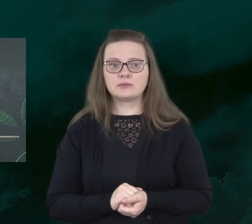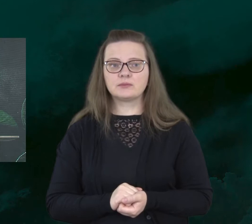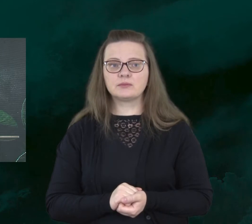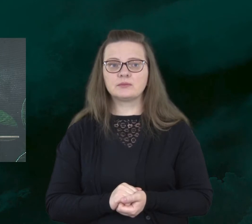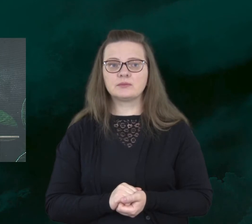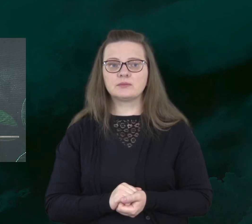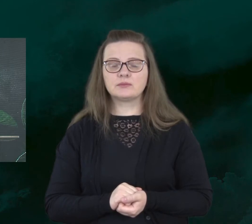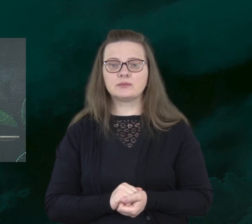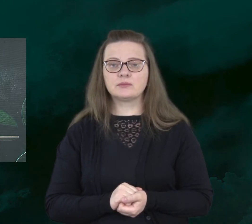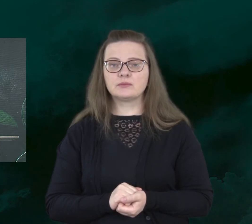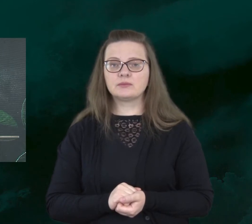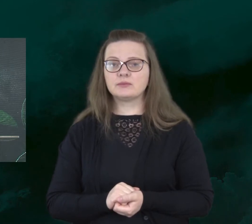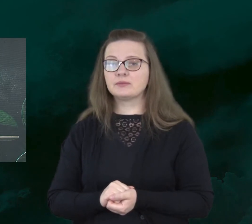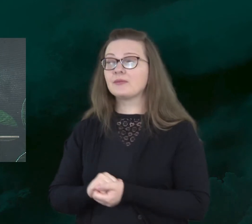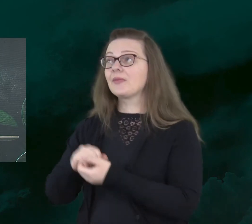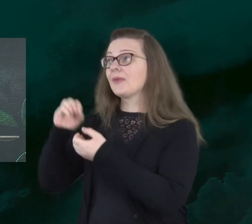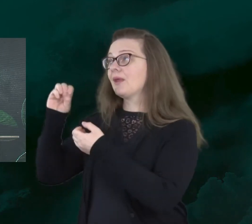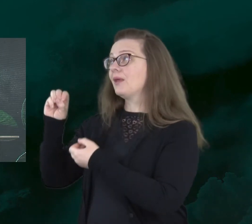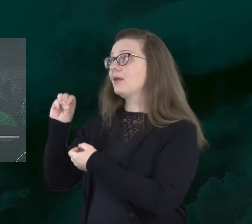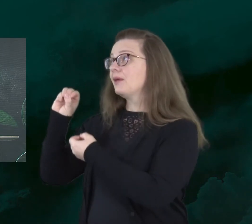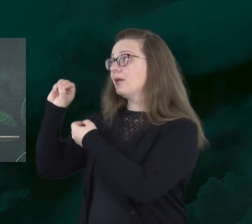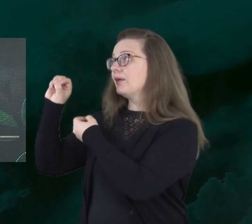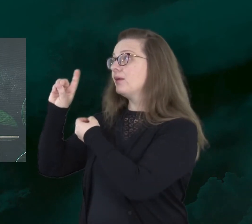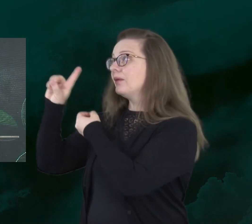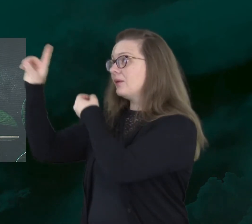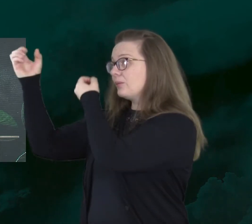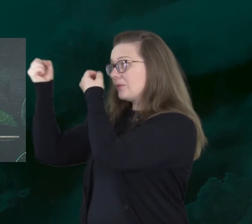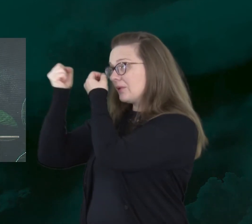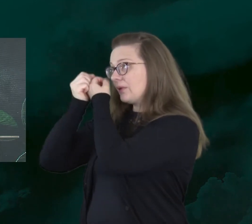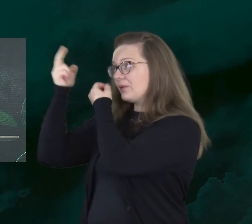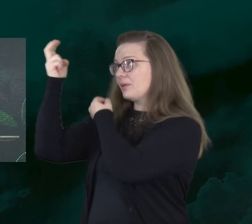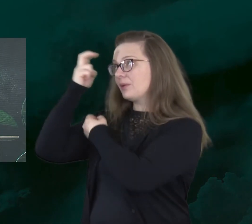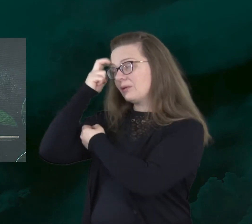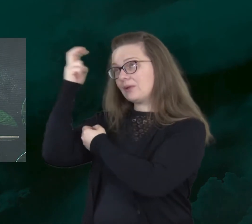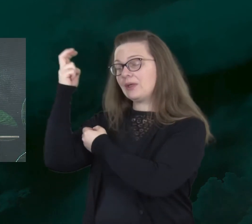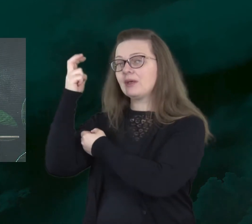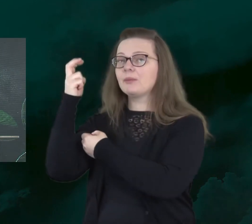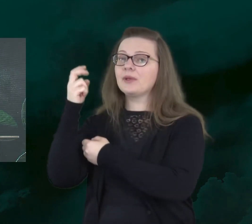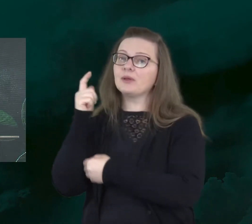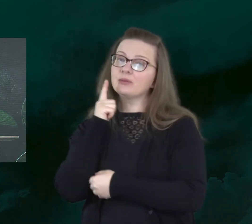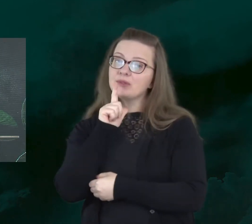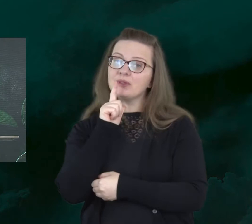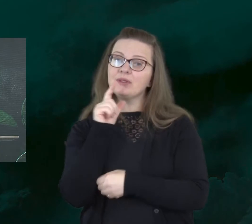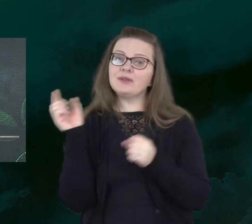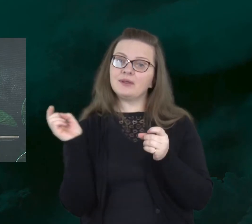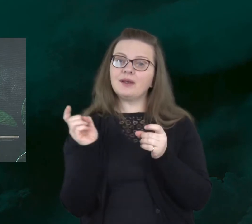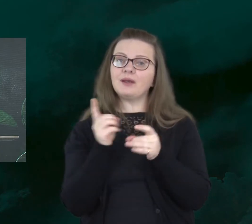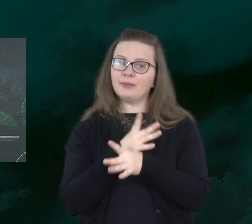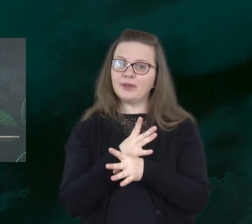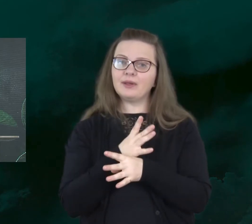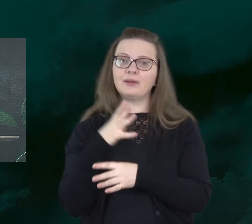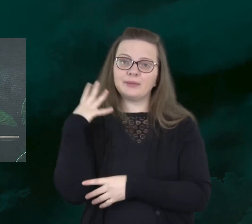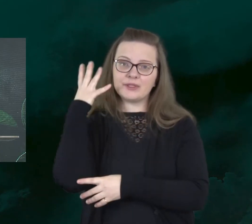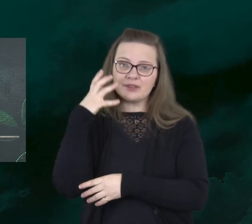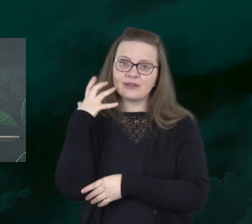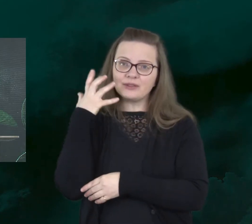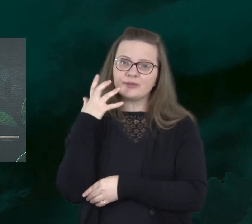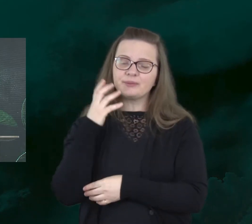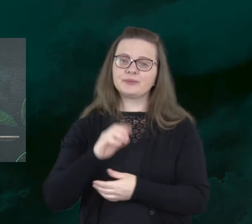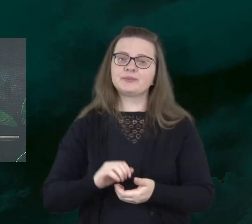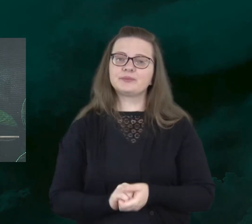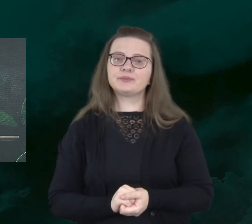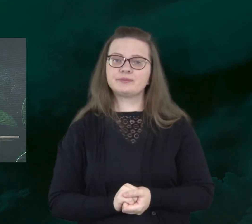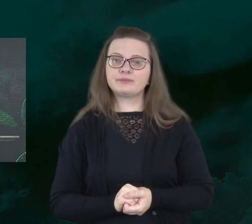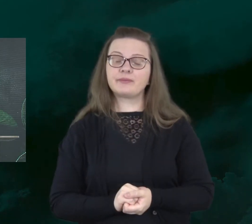O Senhor me dê sabedoria como fazer, porque eu não consigo encerrar. Mas vamos fazer o seguinte,